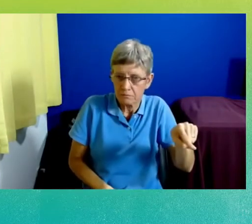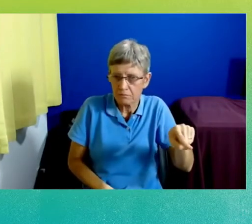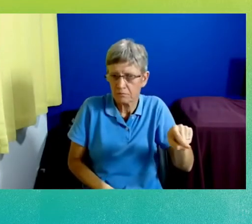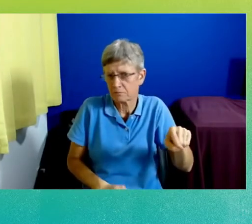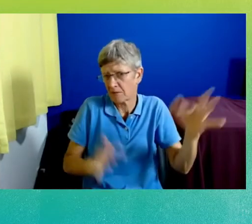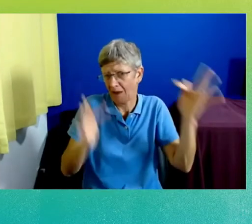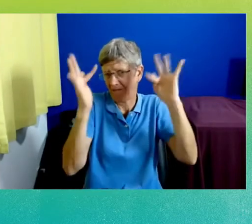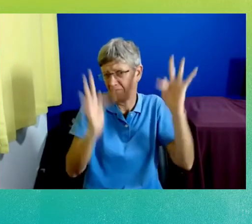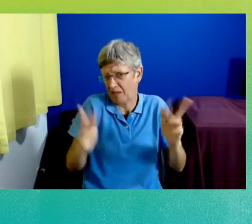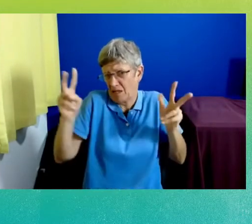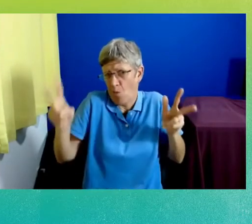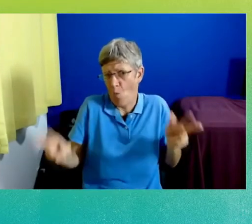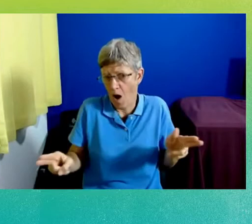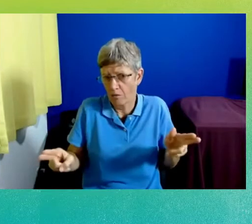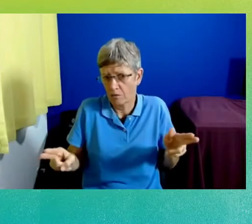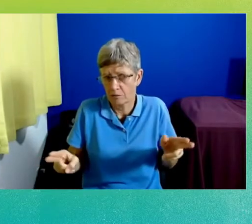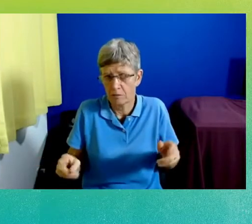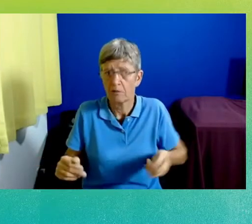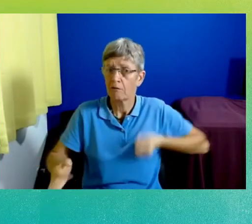Feliz.